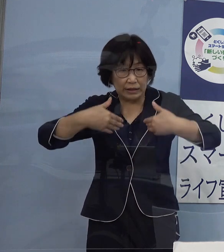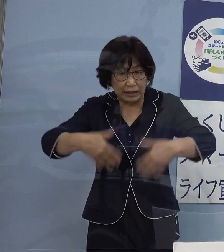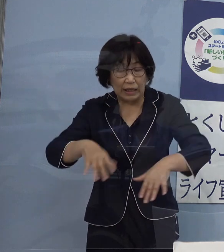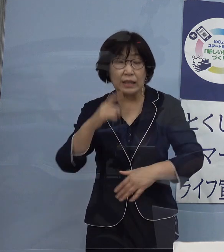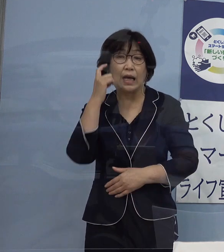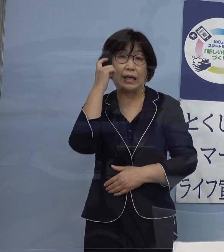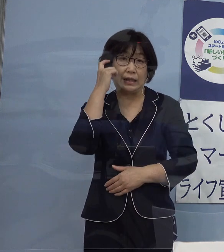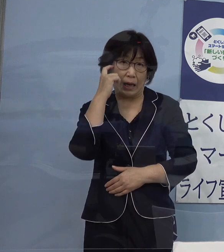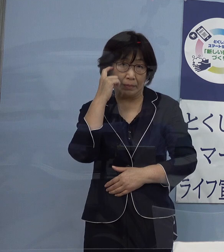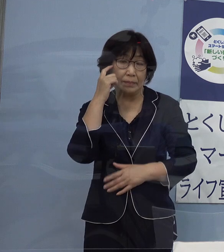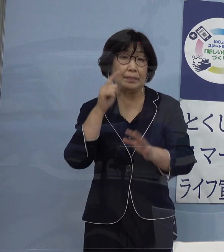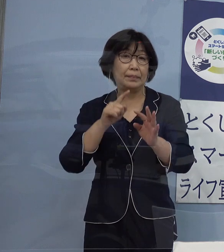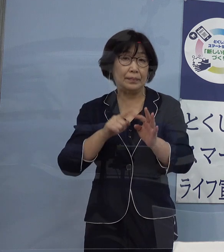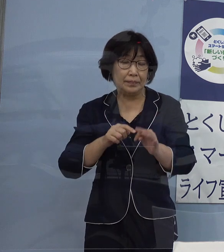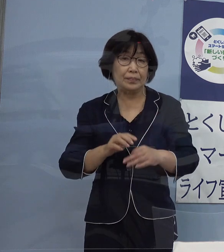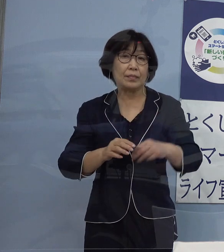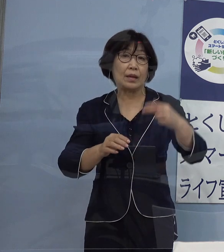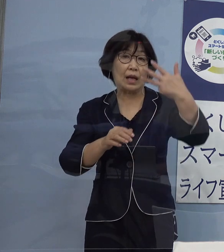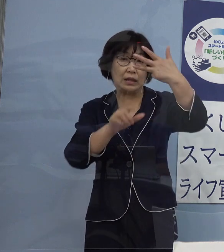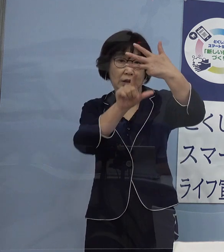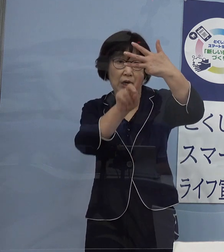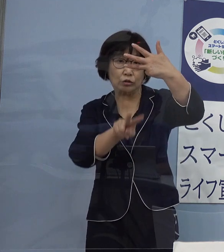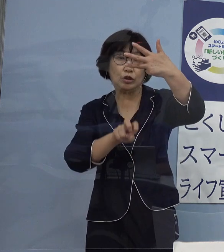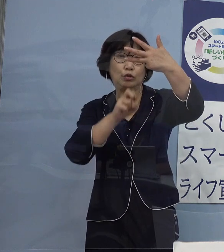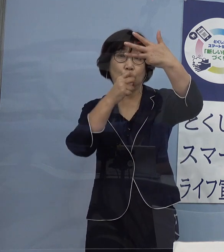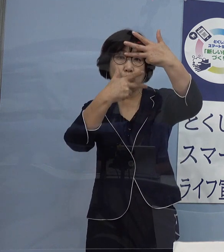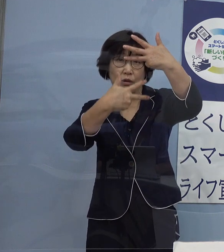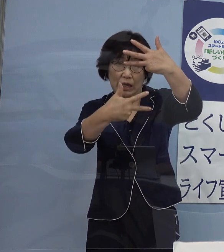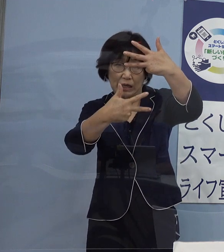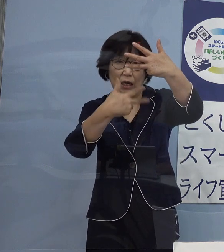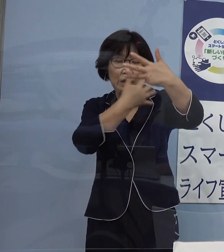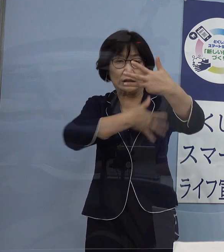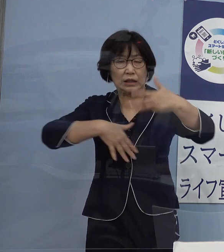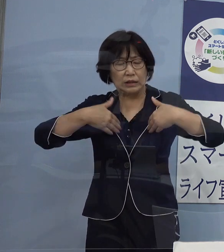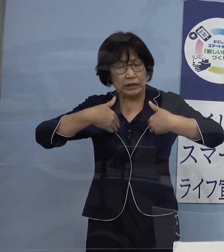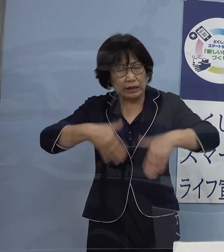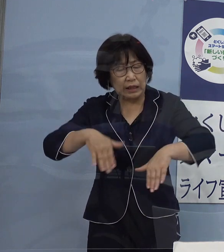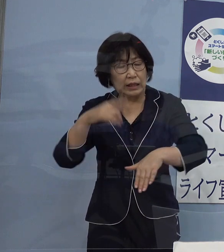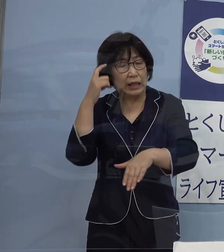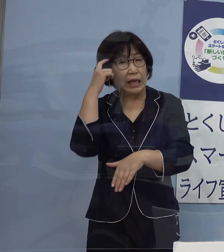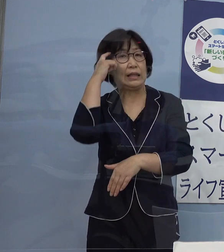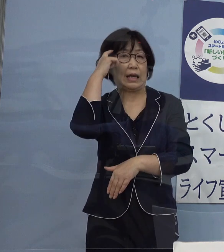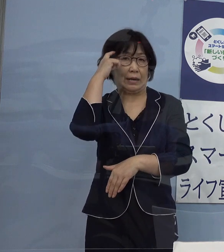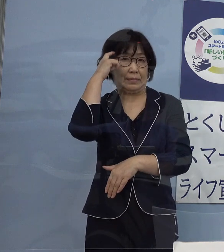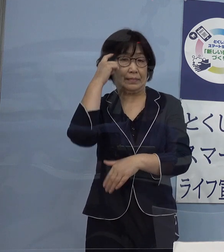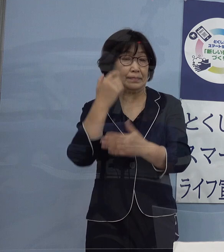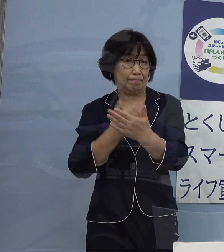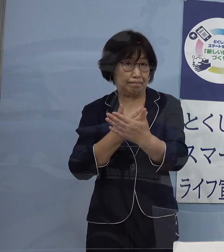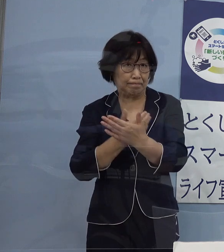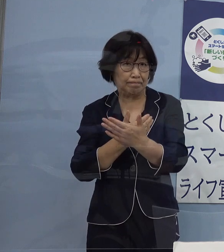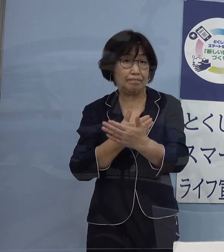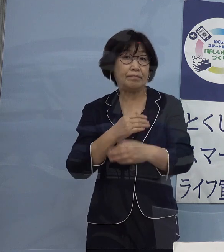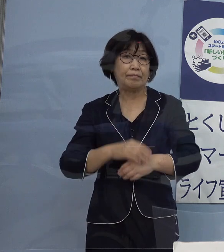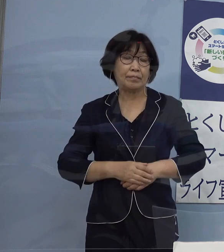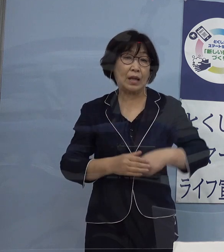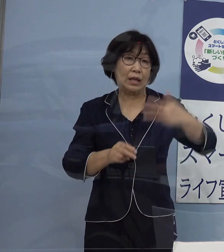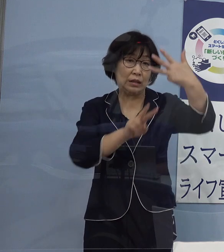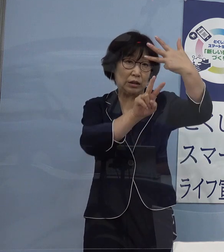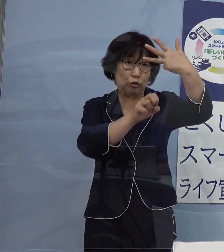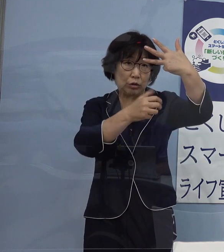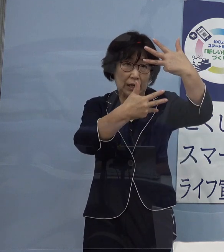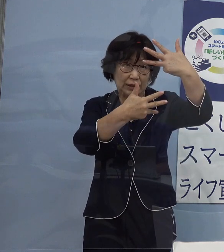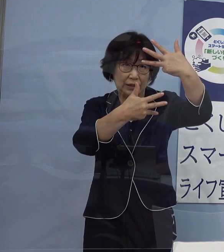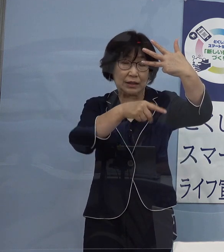感、27日は全身倦怠感が残ります。28から30